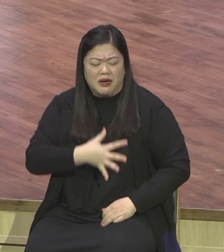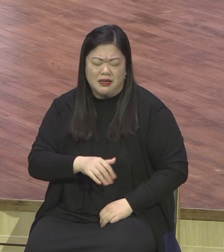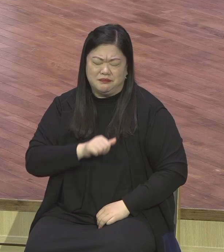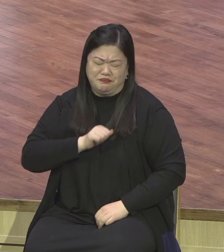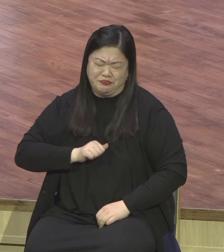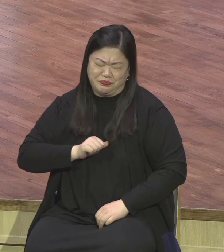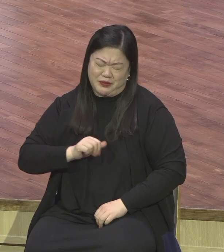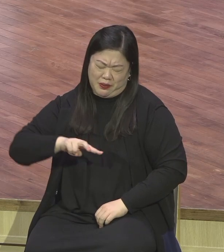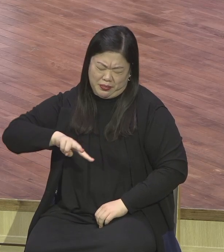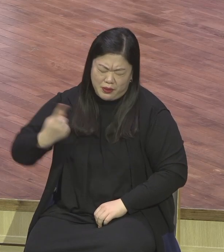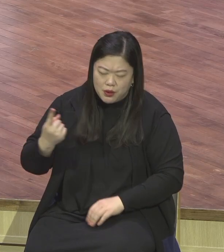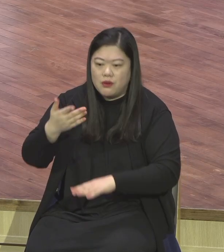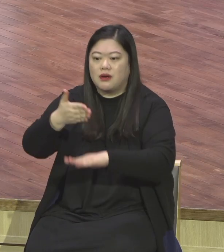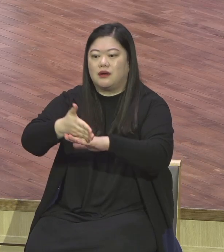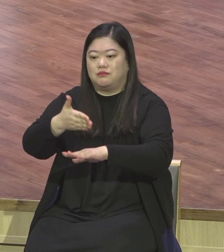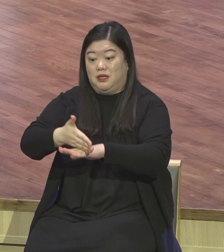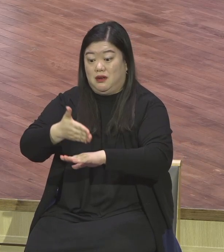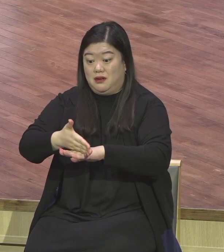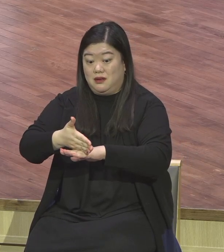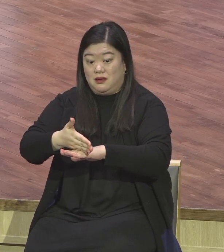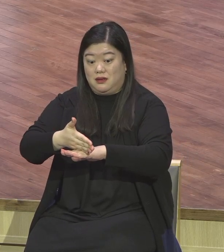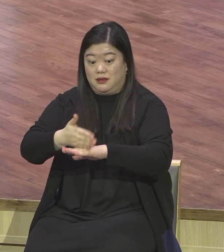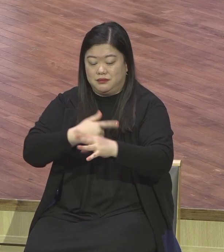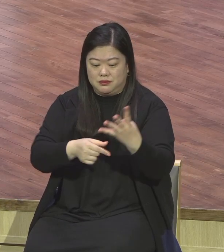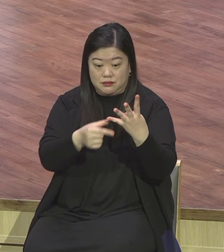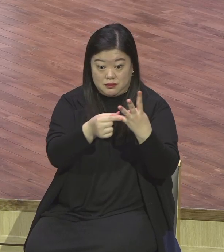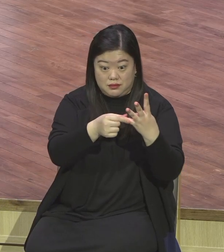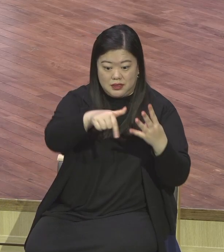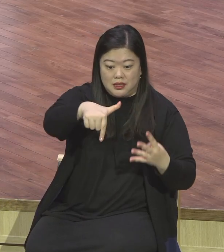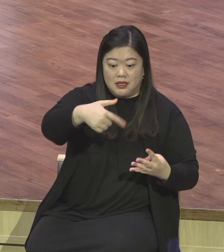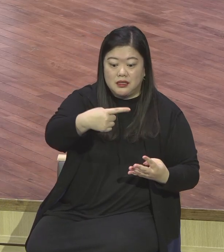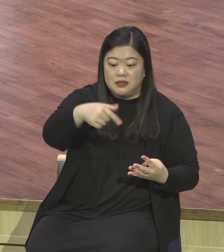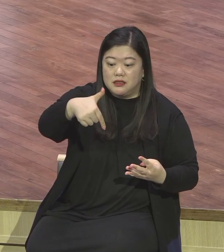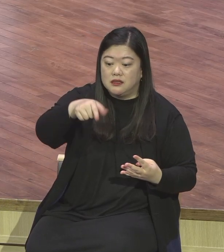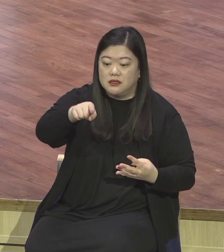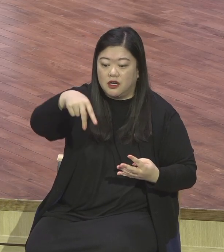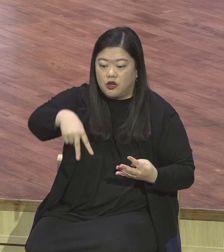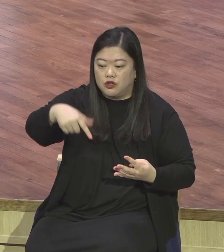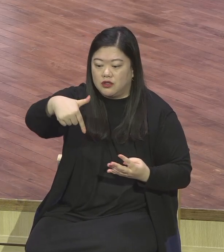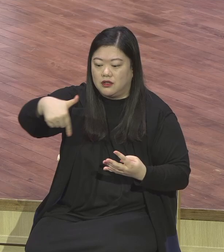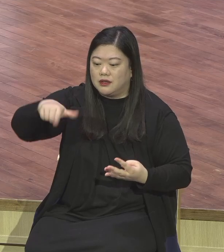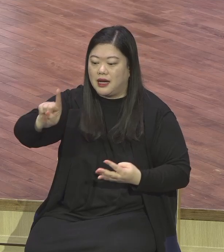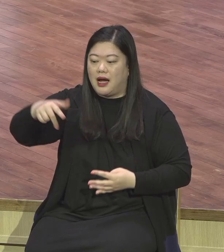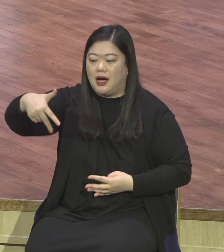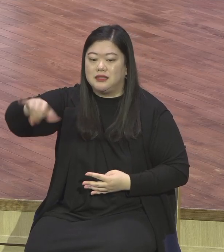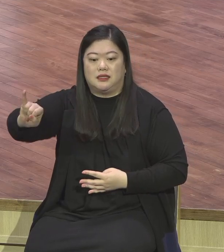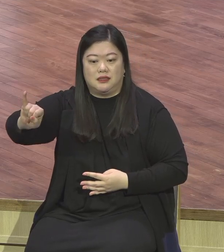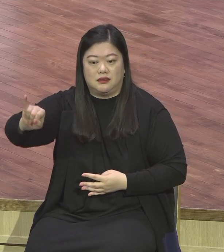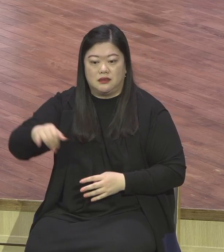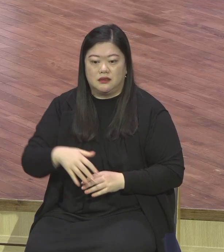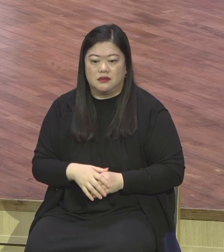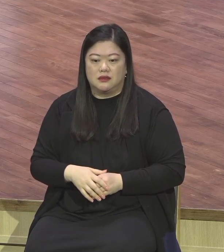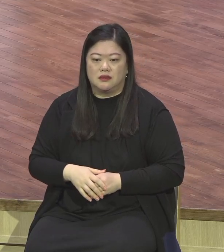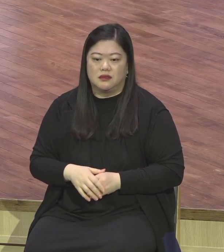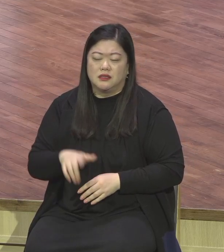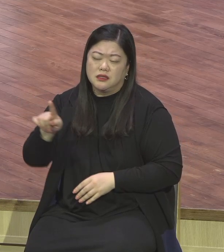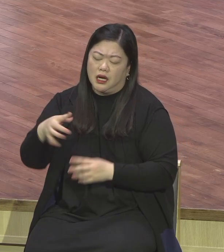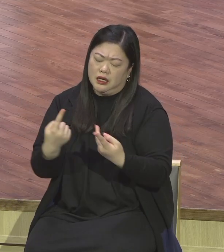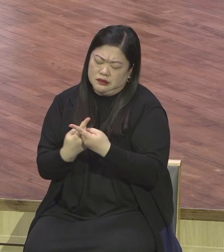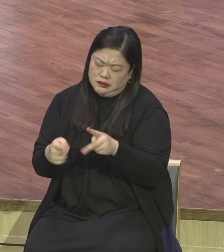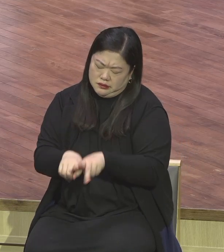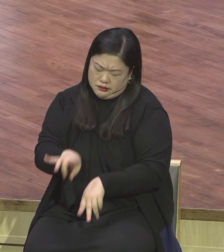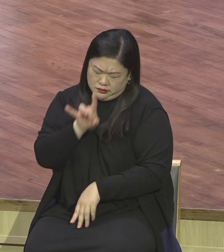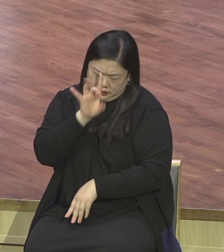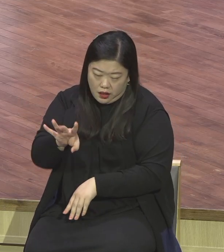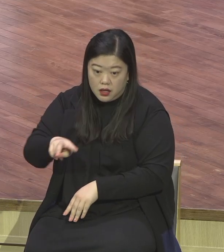더 감사해라 마지막 그것까지 감사해라 내가 수용할 수 없는 것까지